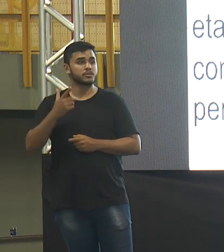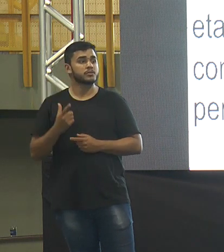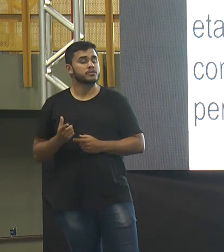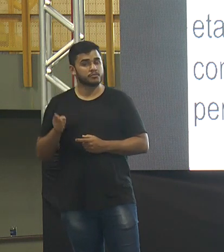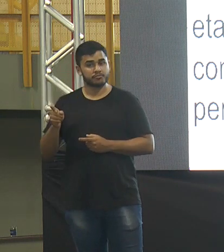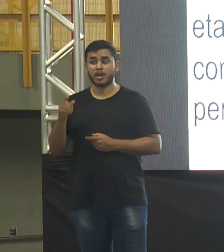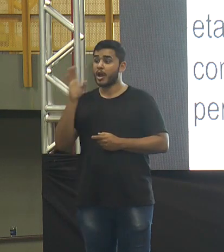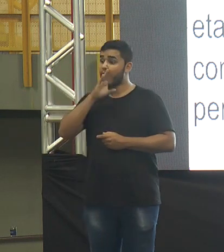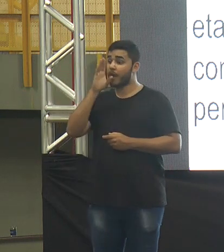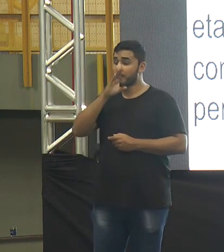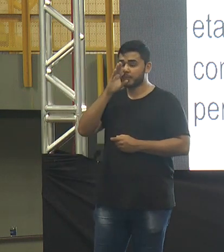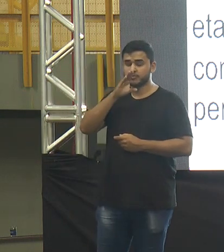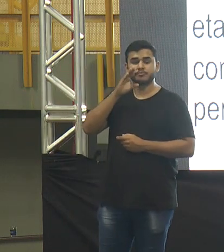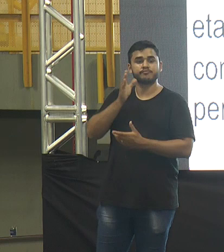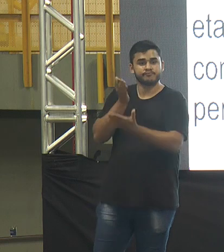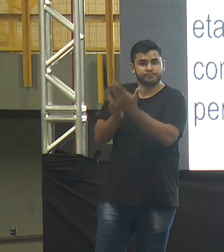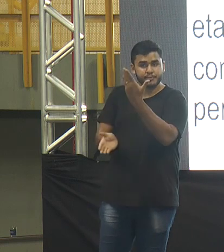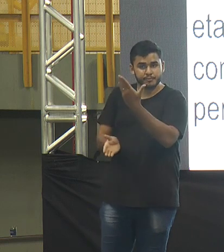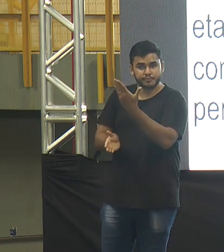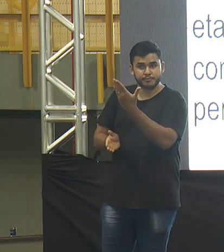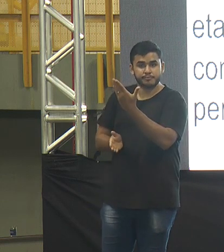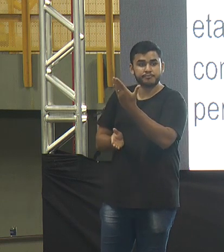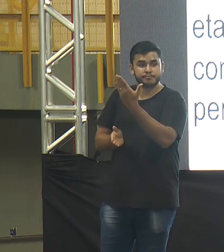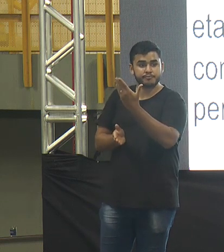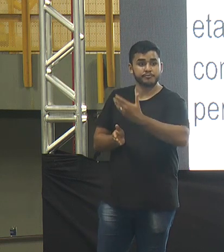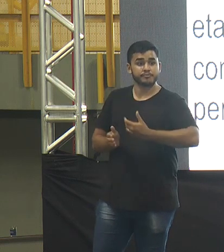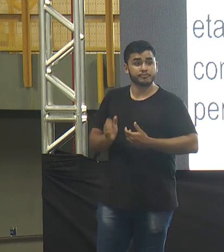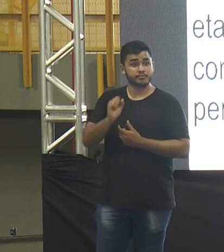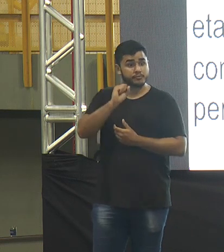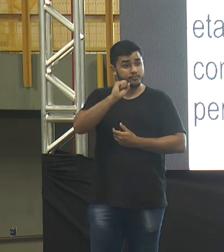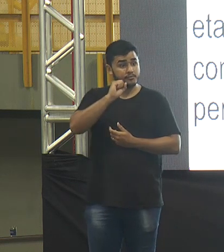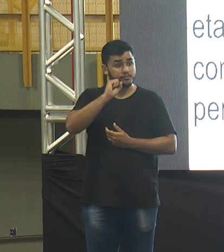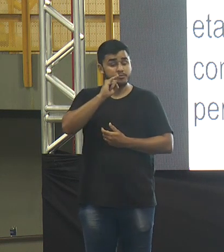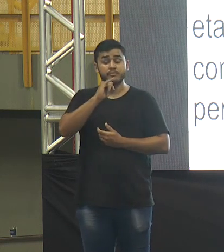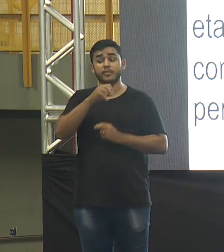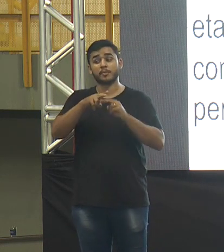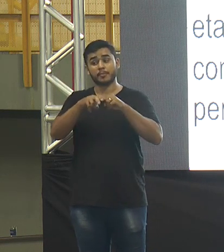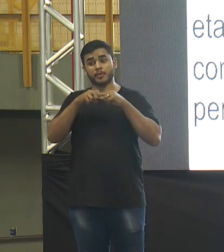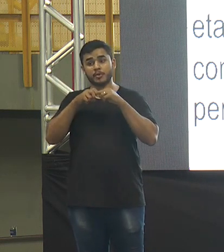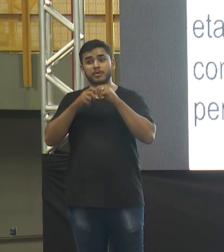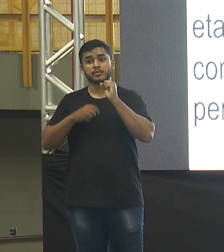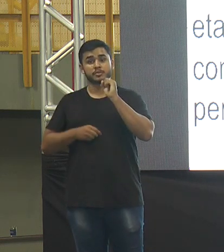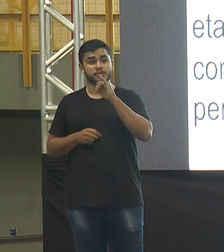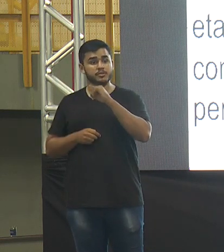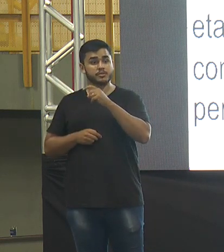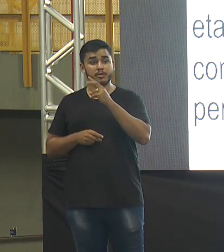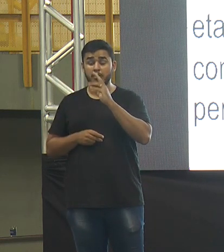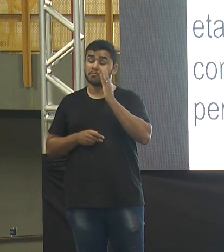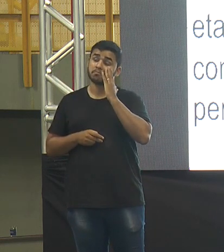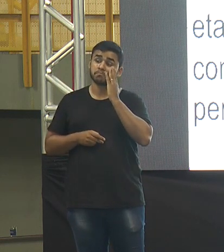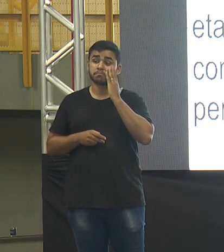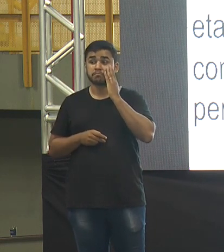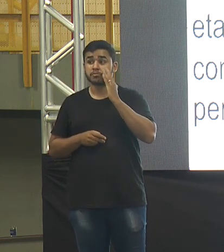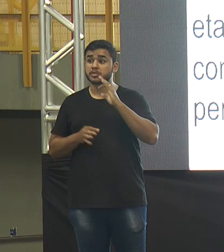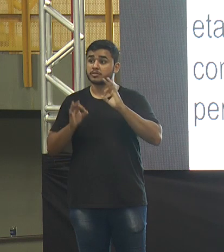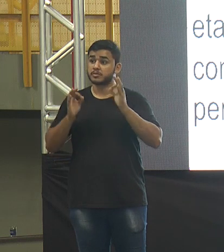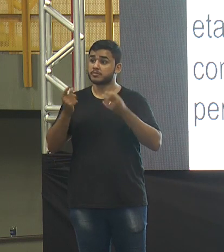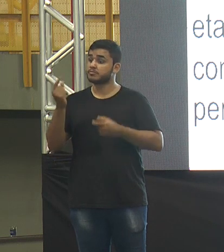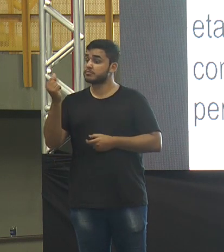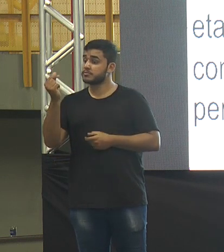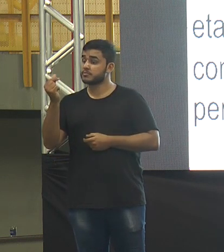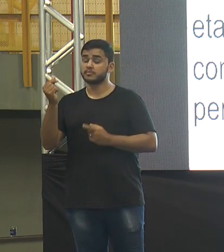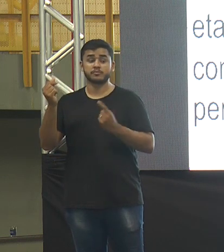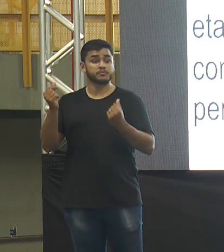então o álcool é consumido mais rápido do que a gasolina. Então, por esse motivo, que às vezes você coloca o mesmo valor de álcool e o mesmo